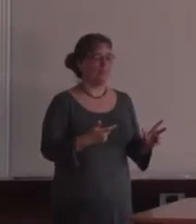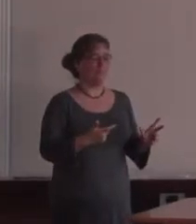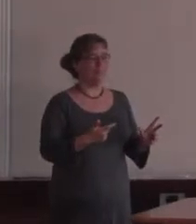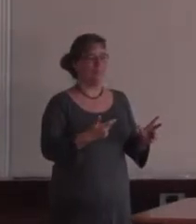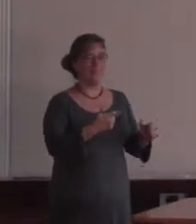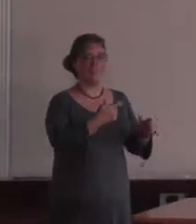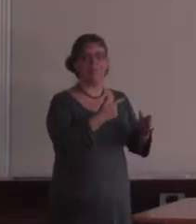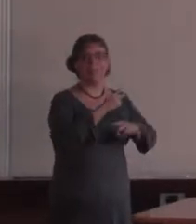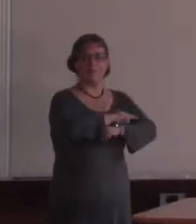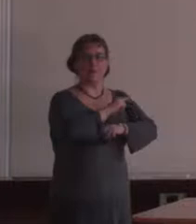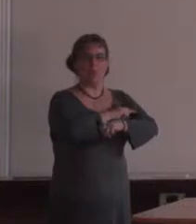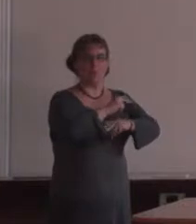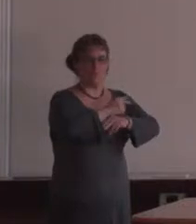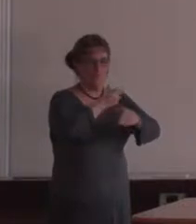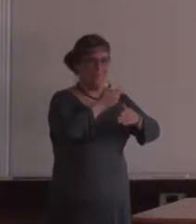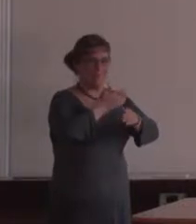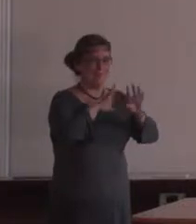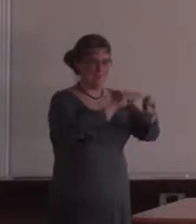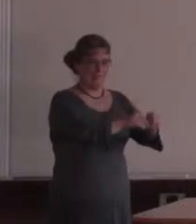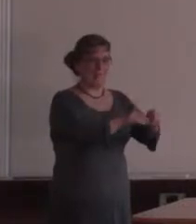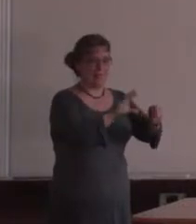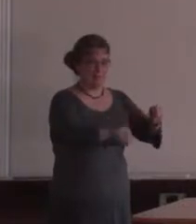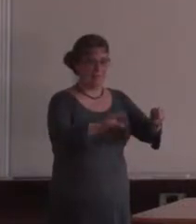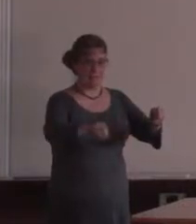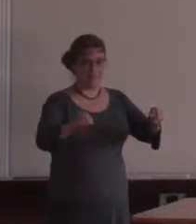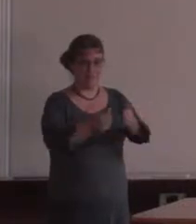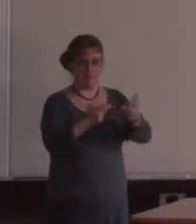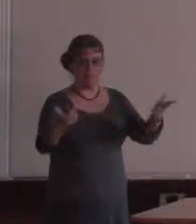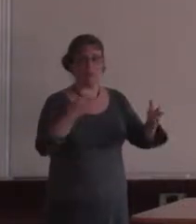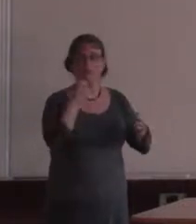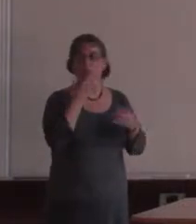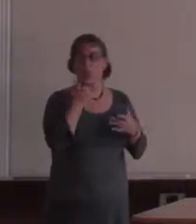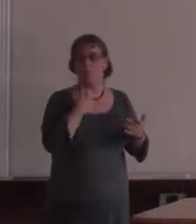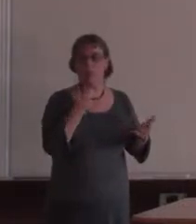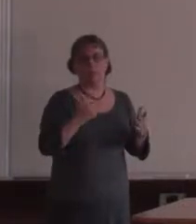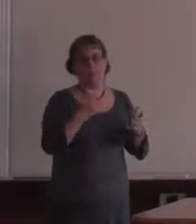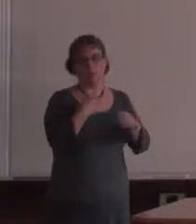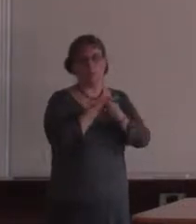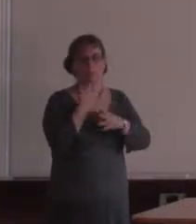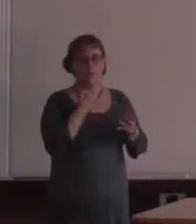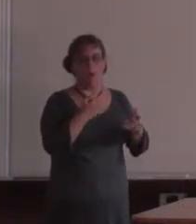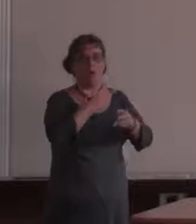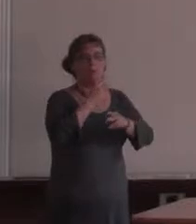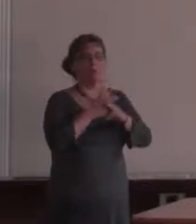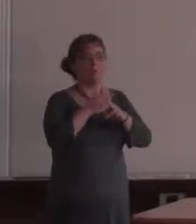que j'utilise, moi, c'est pyenv, qui permet, avec des commandes